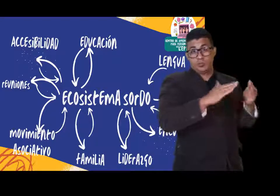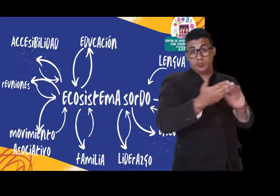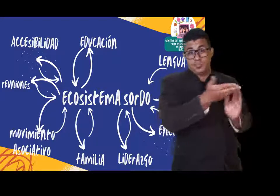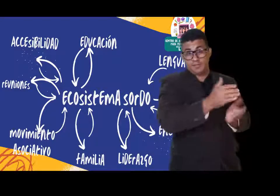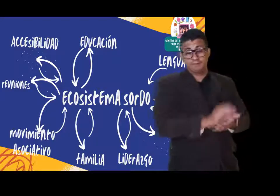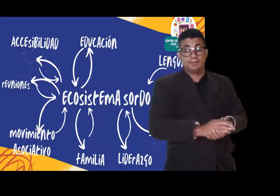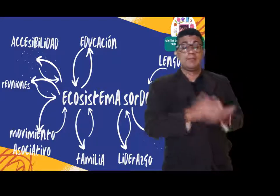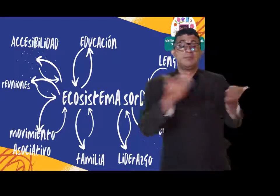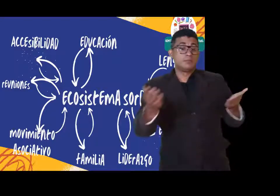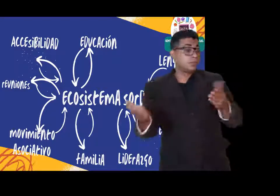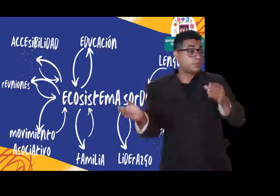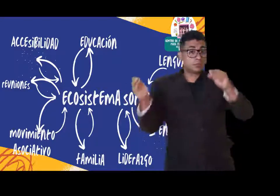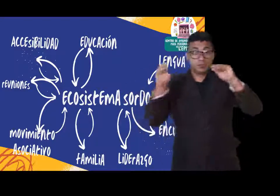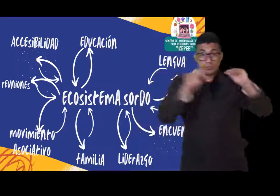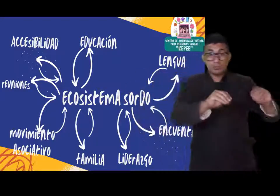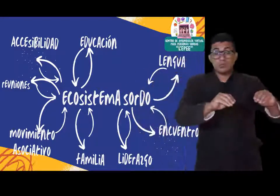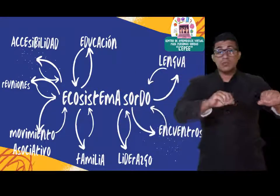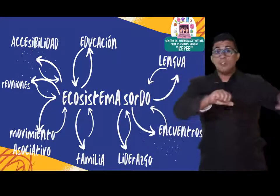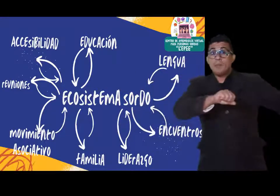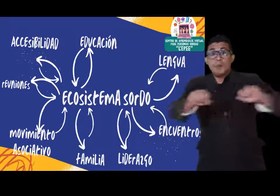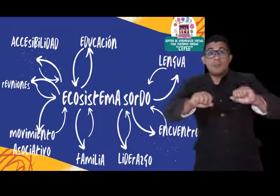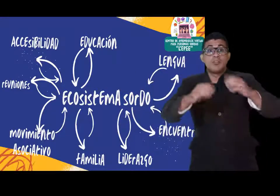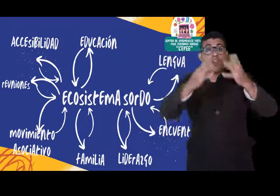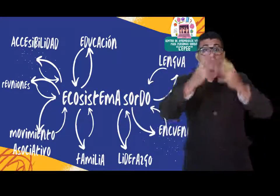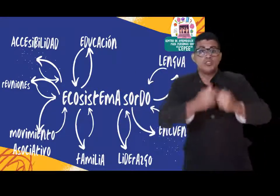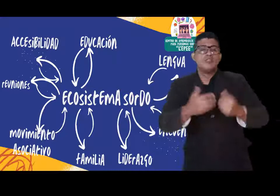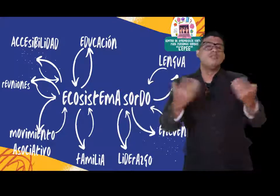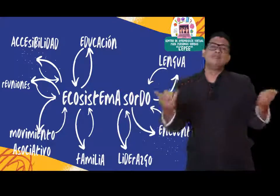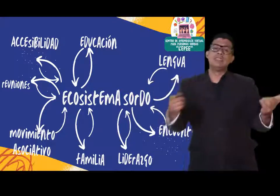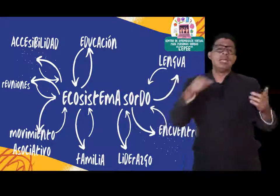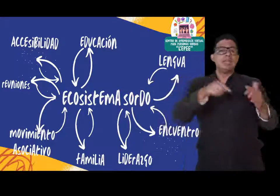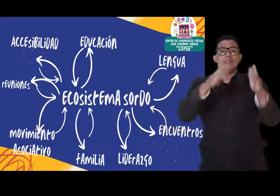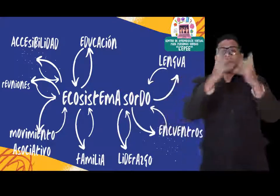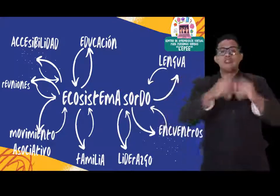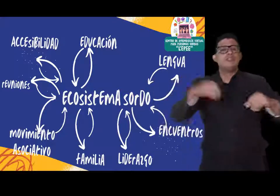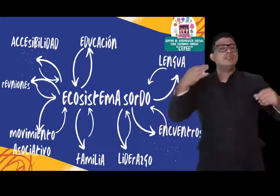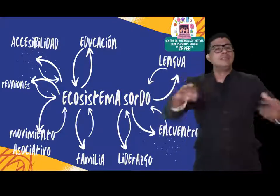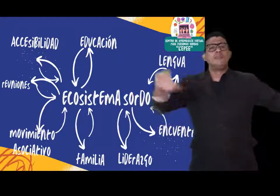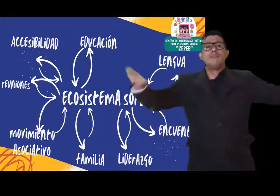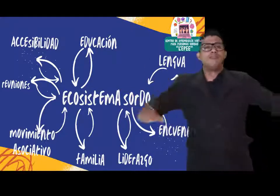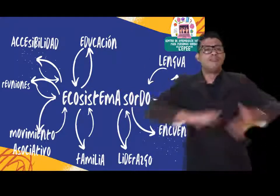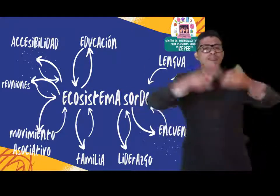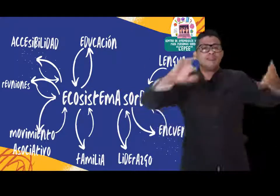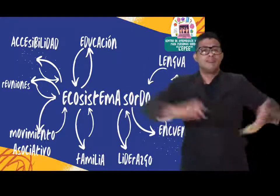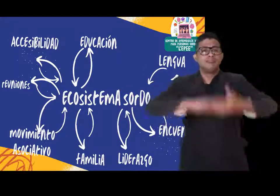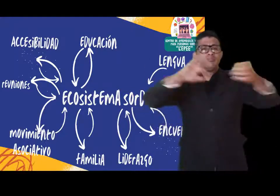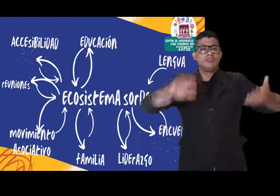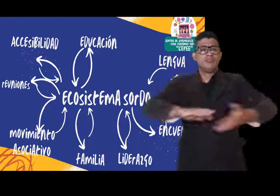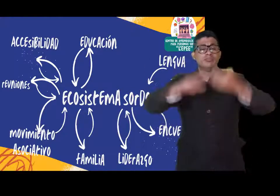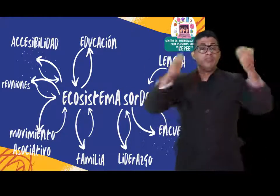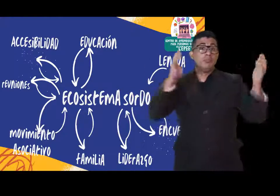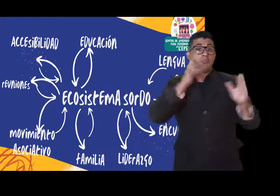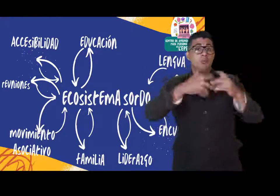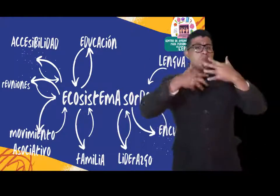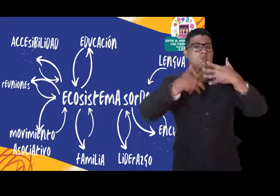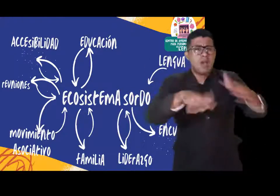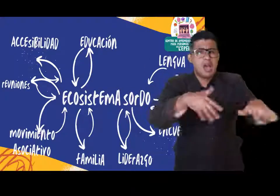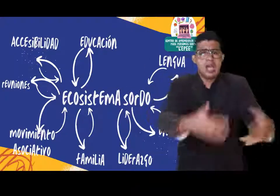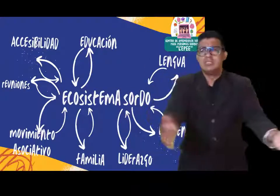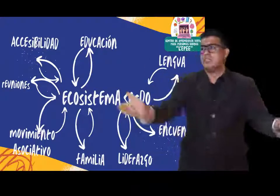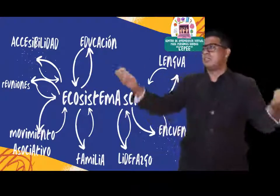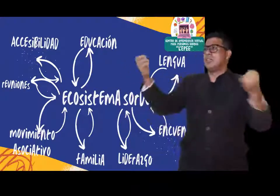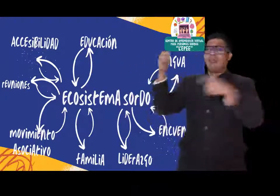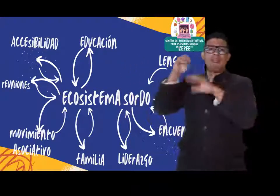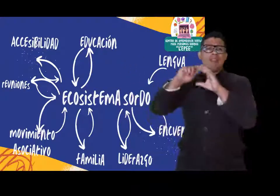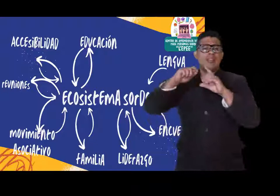interrelacionarse. Eso es parte de, en este caso, el ecosistema sordo, ¿sí? Y